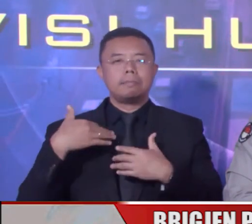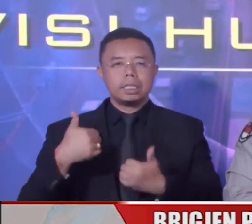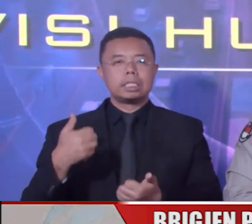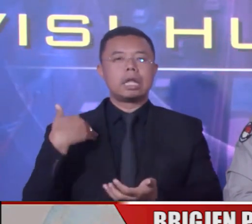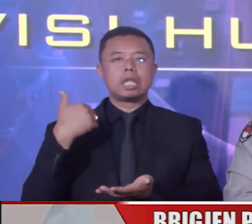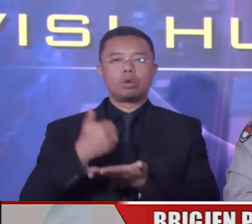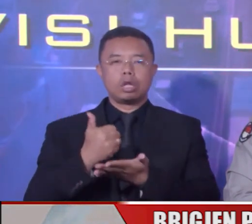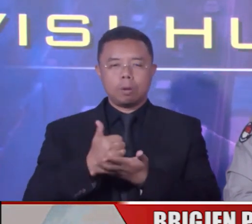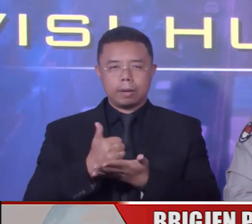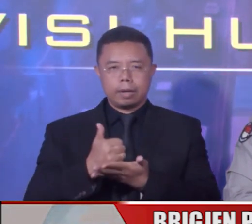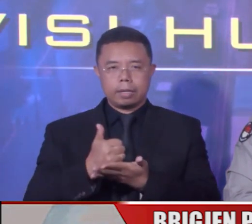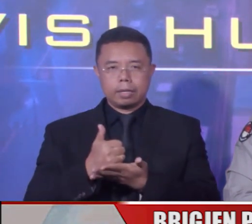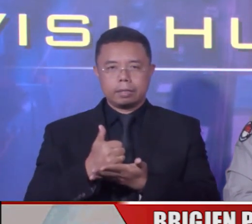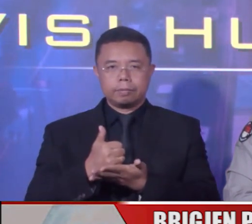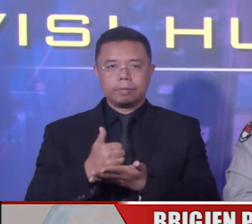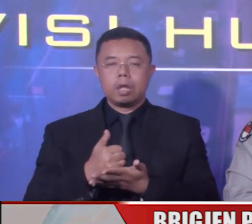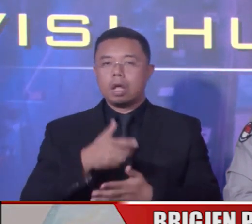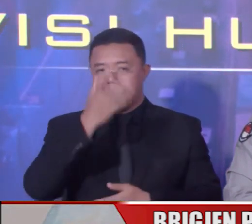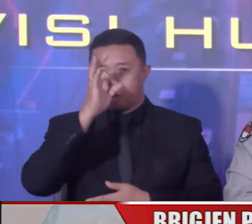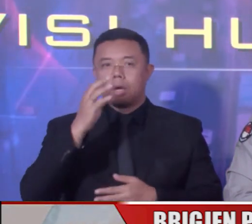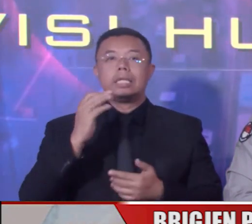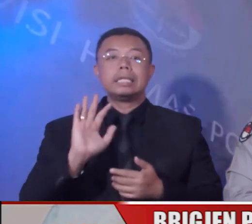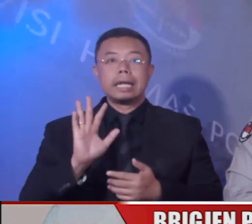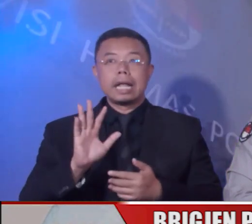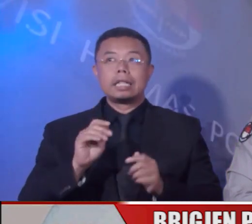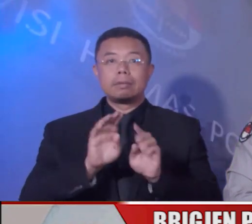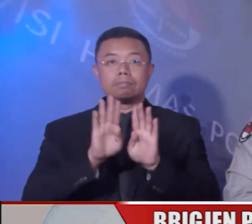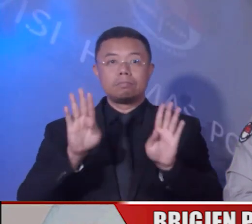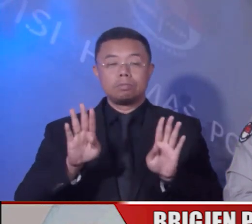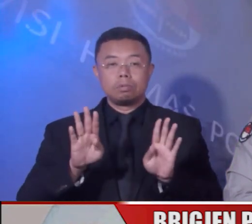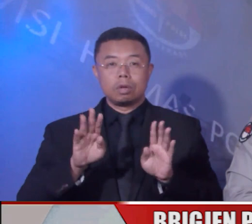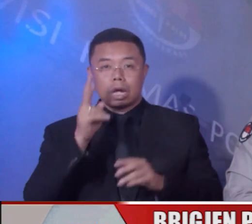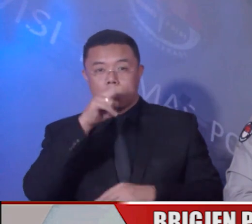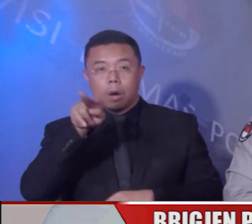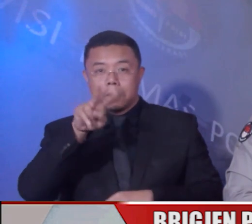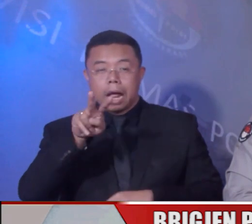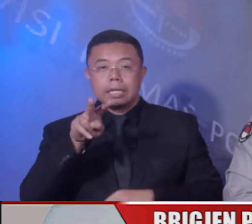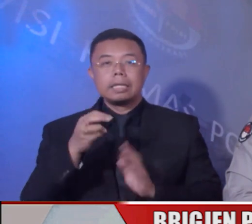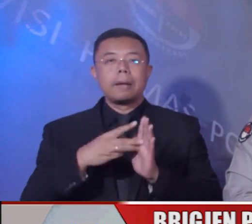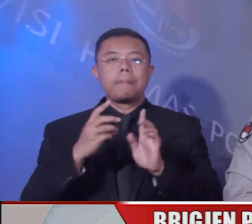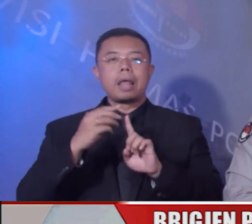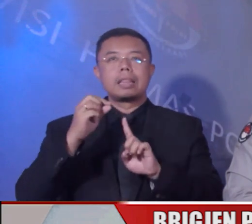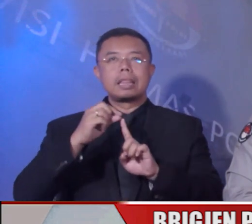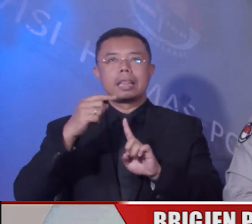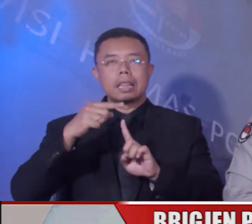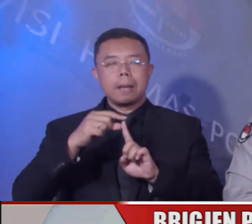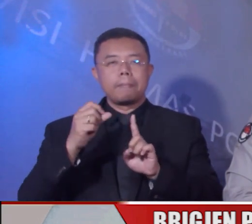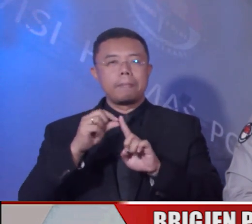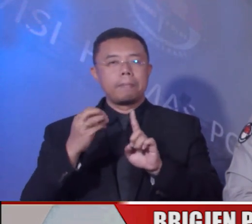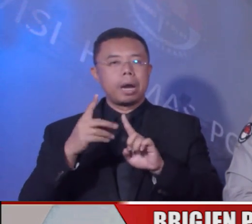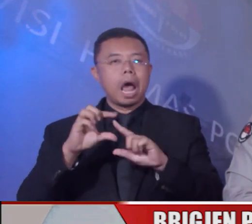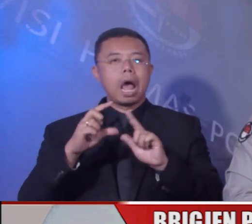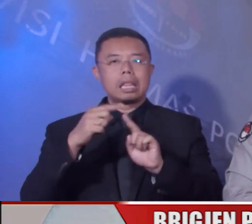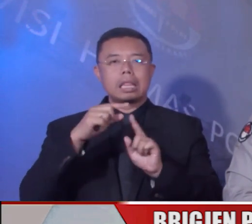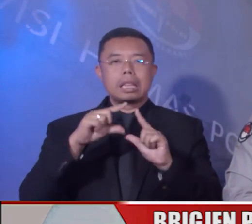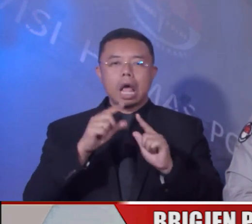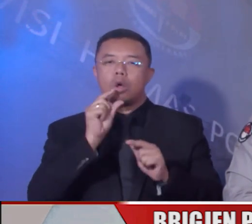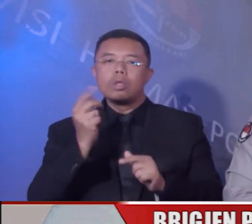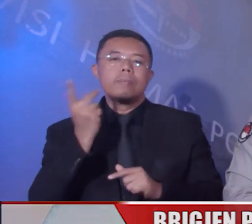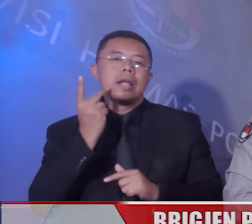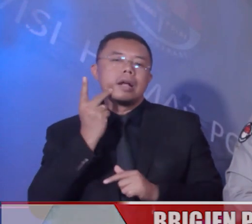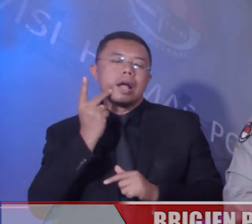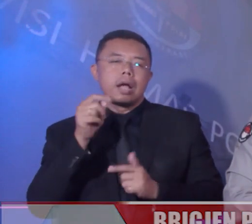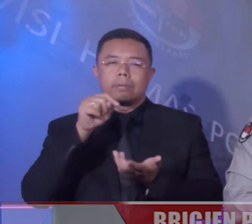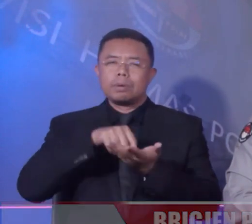dapat dipertanggungjawabkan Polri juga akan menggelar operasi mantabrata untuk mengawal pelaksanaan pemilu dengan